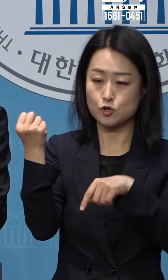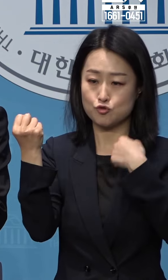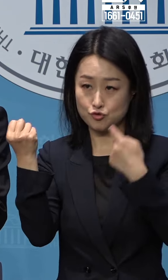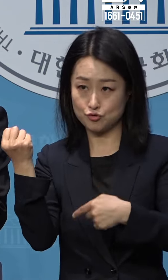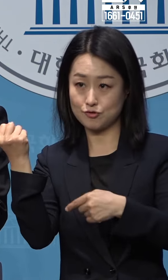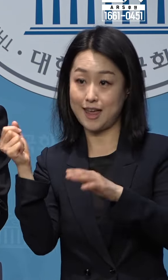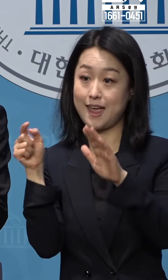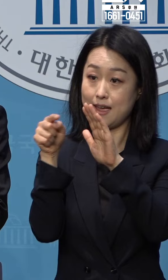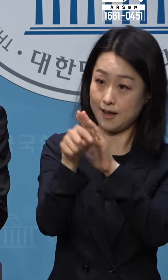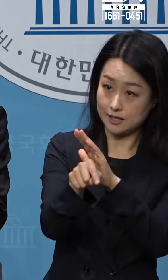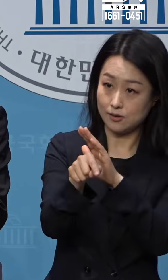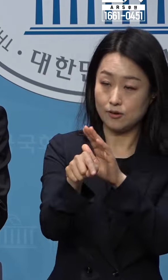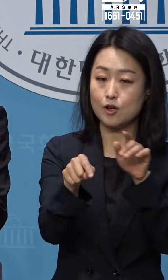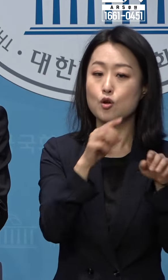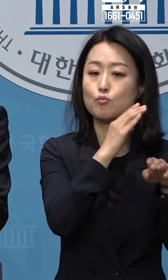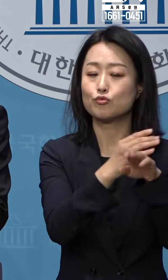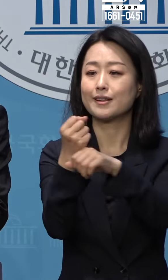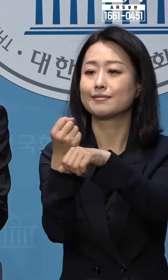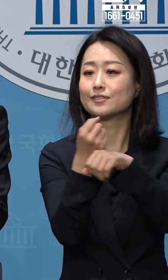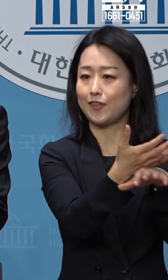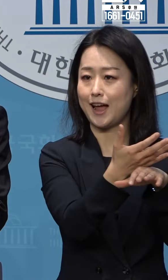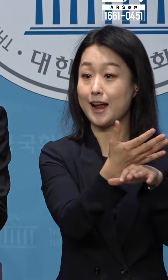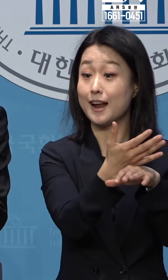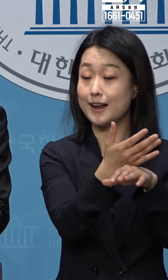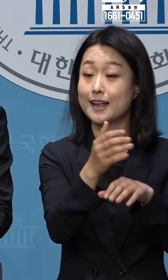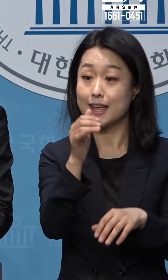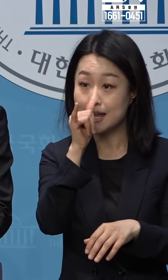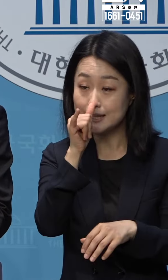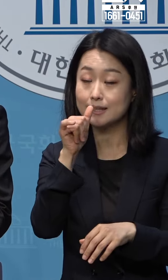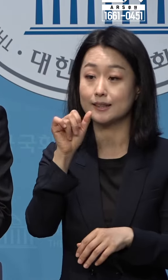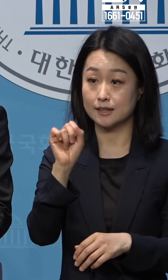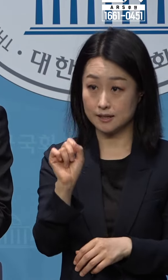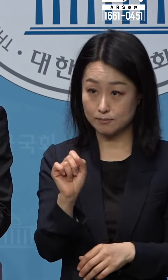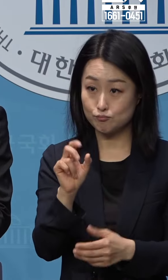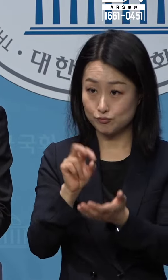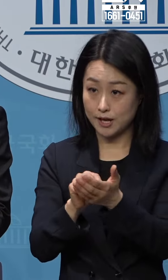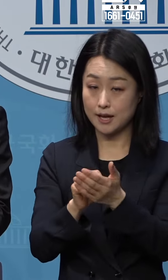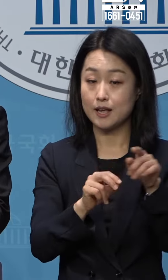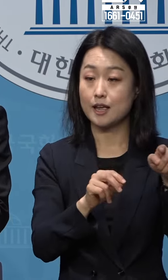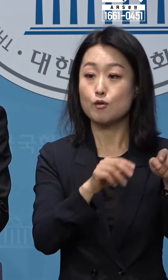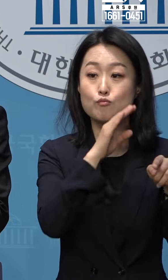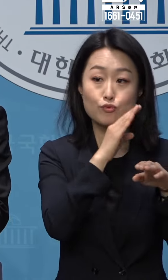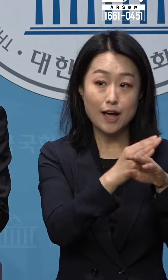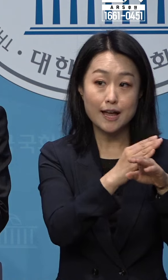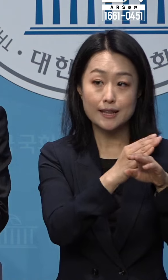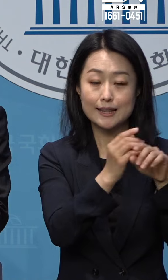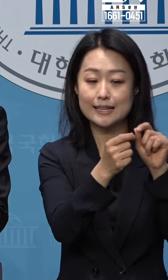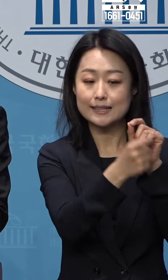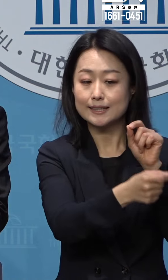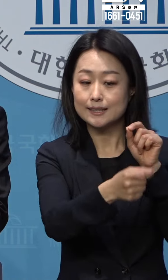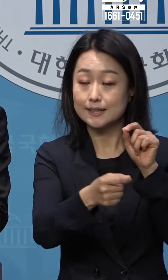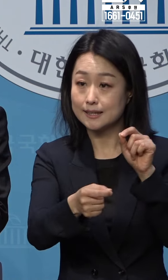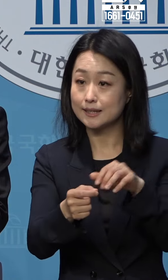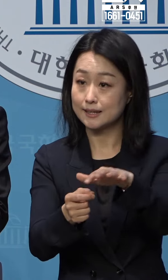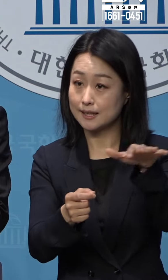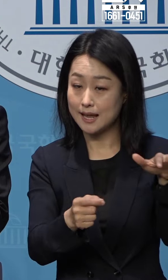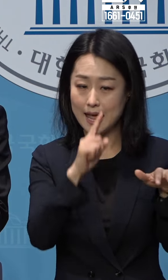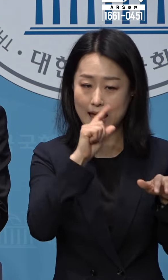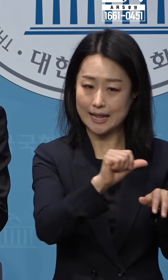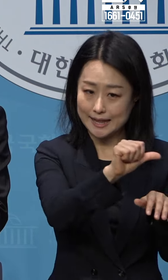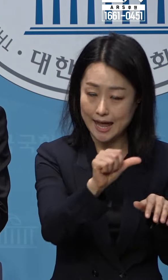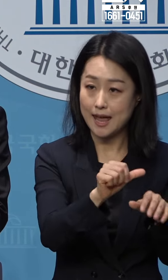출국하는 등 다양한 방법으로 밀발 출한 다음 조선노동당 나 그 산하 기관인 조선 아태위